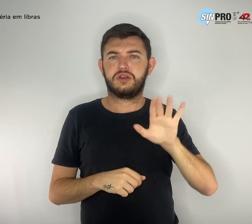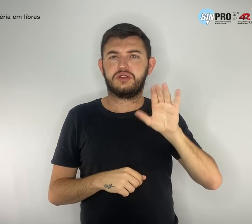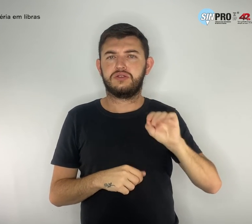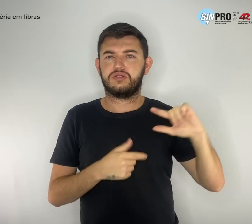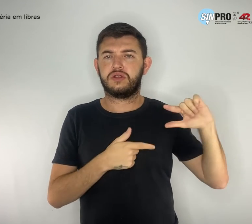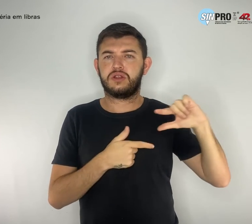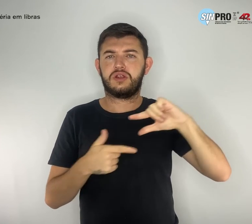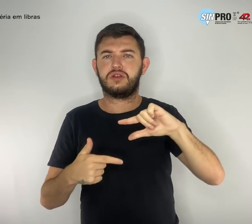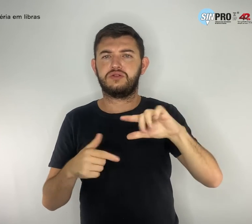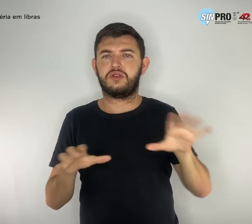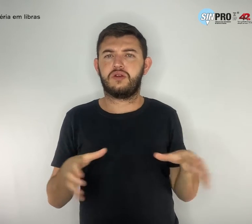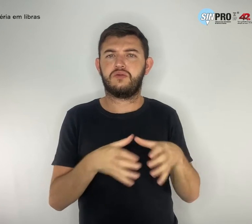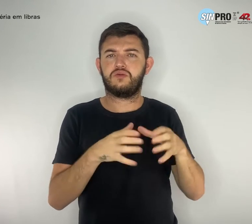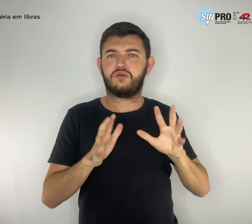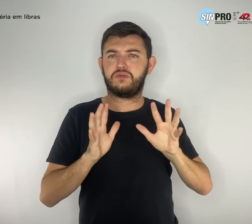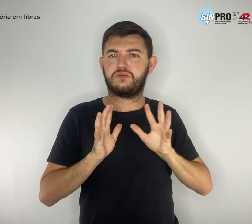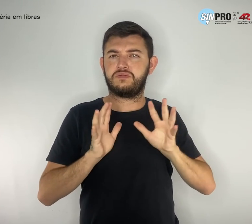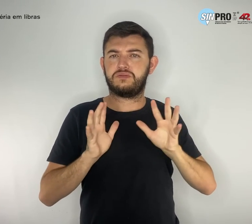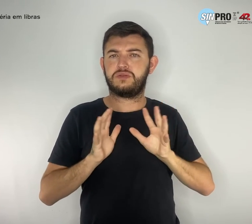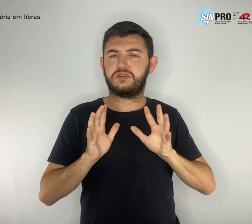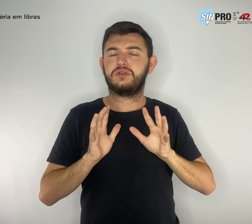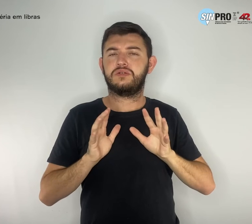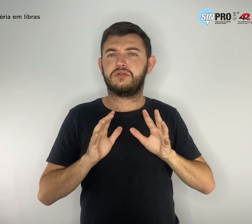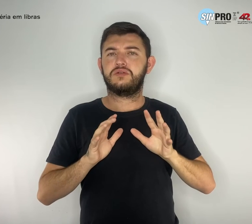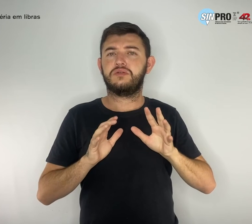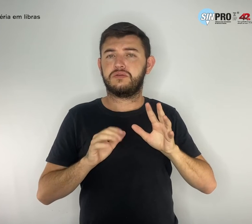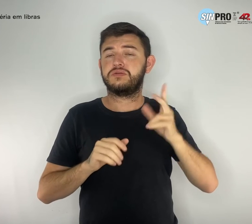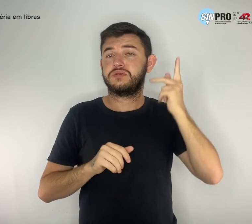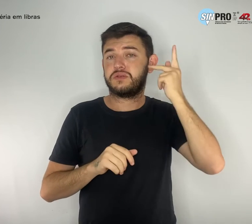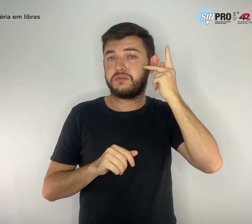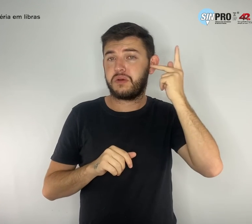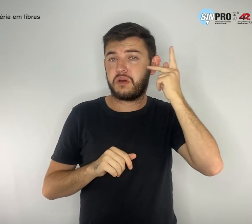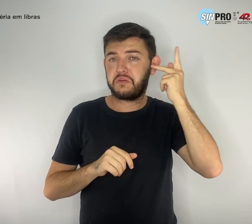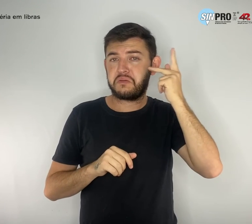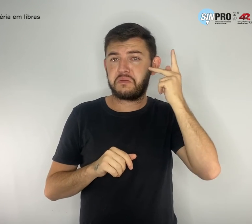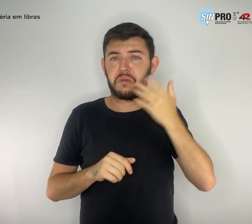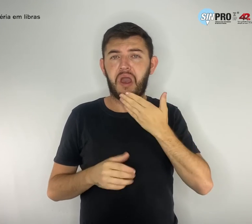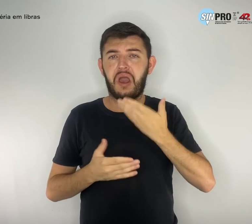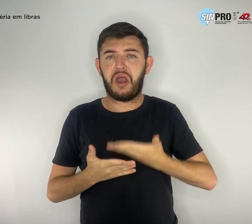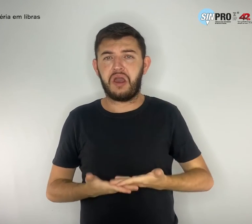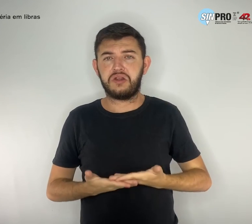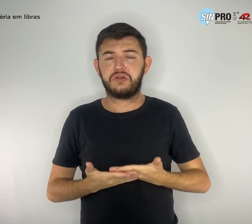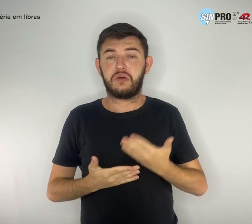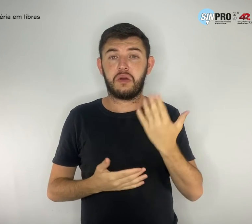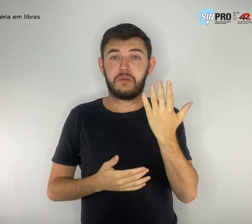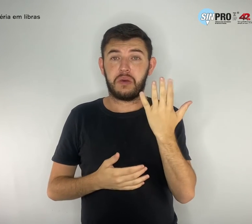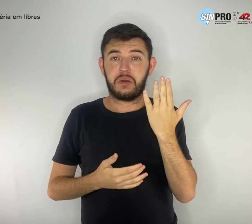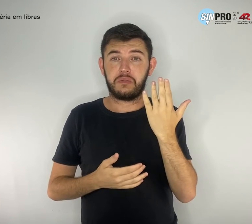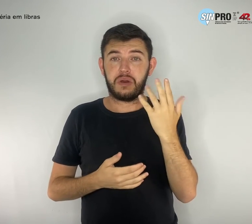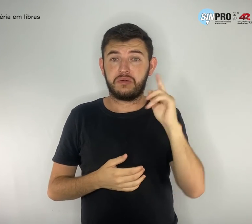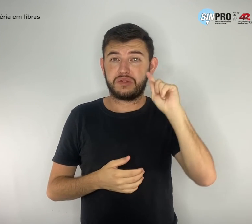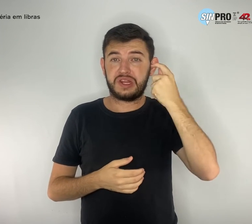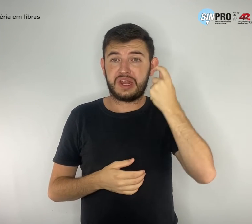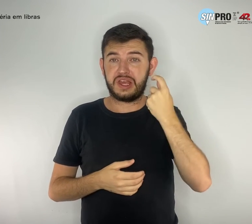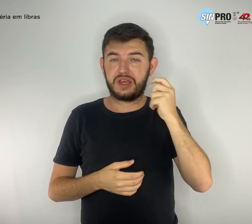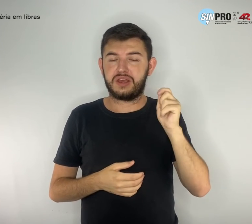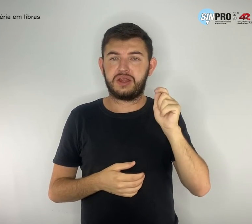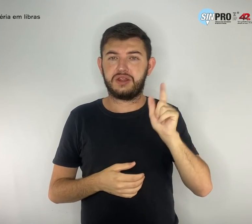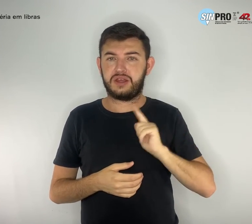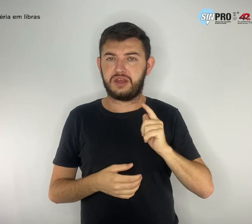paulistana. Portanto, não causa espanto uma mão negra segurando uma arma de fogo. Arma de